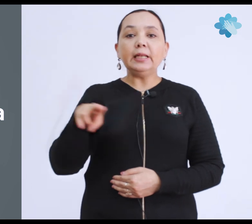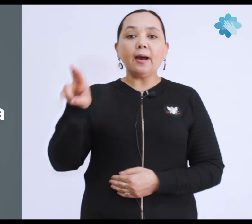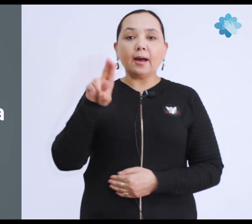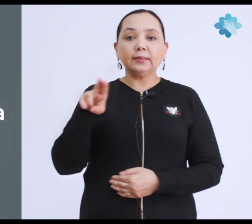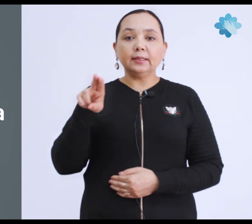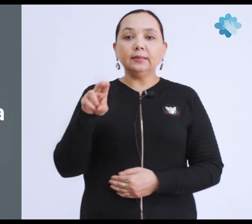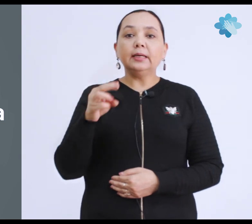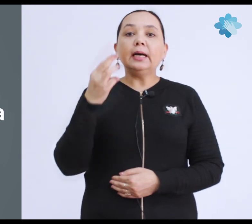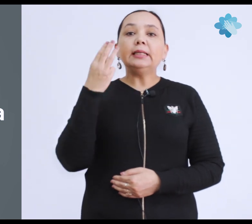2 миллиарда,